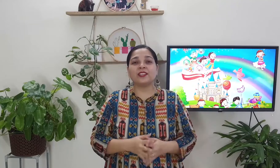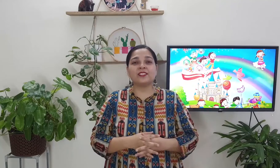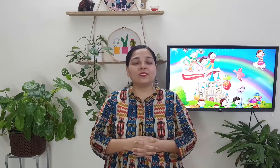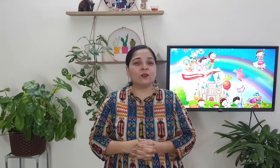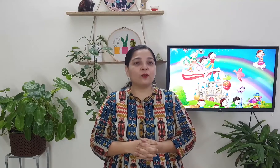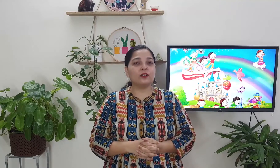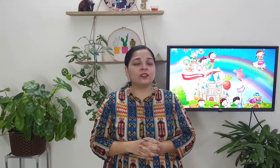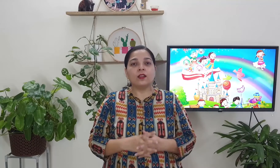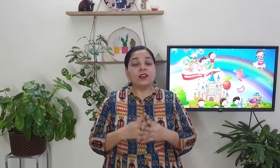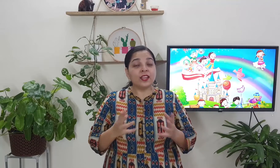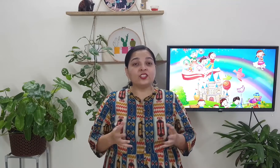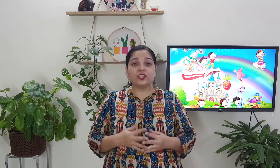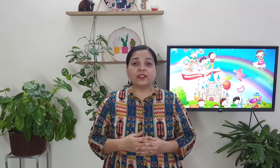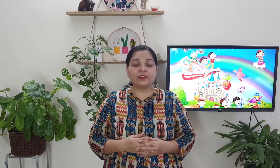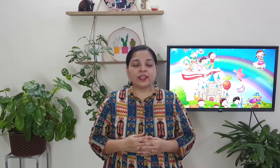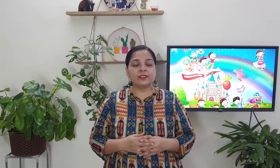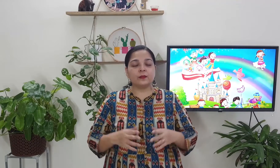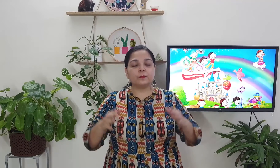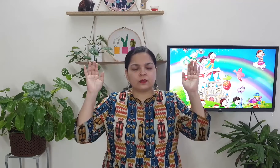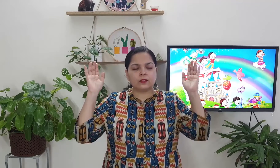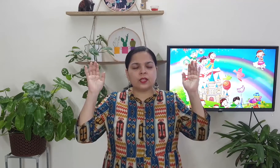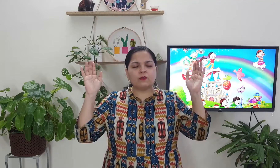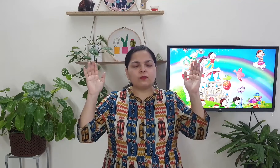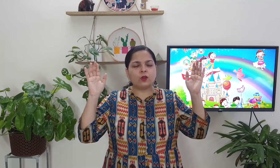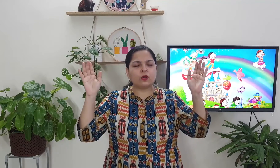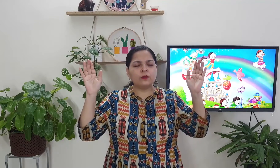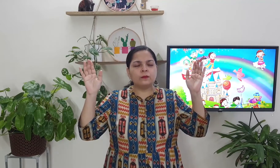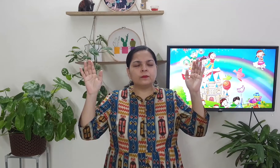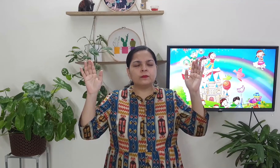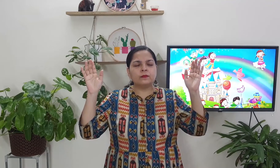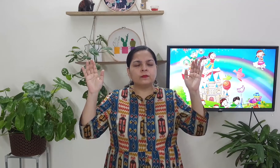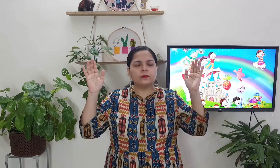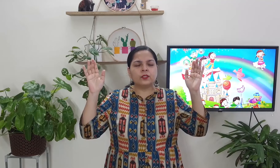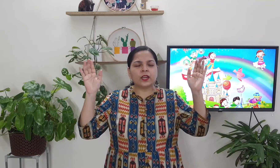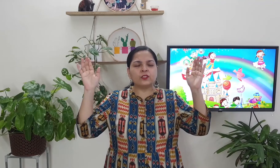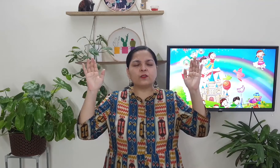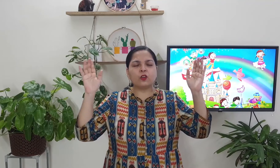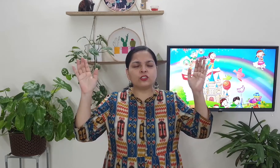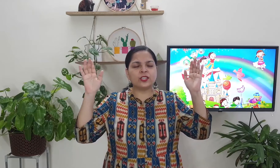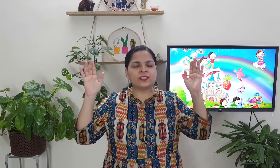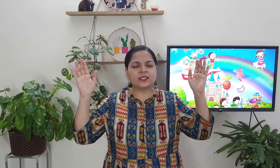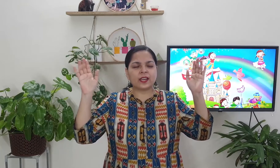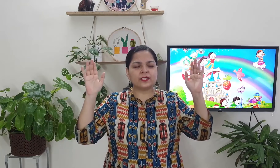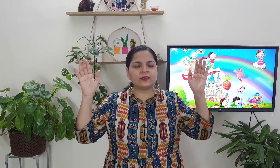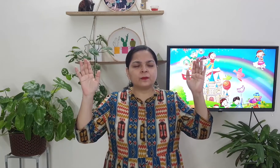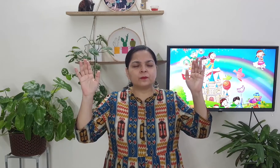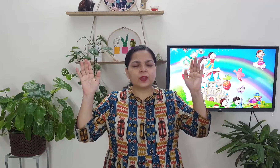ஸ்தோத்திரம். ஆசீர்வாதத்தை சேர்ந்து கூறலாம். தேவ பிதாவின் அன்பும் இயேசு கிறிஸ்துவின் கிருபையும்